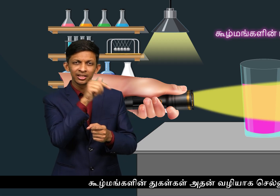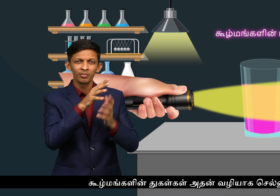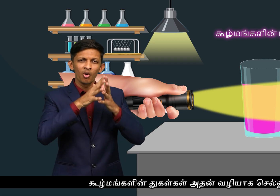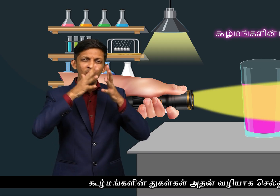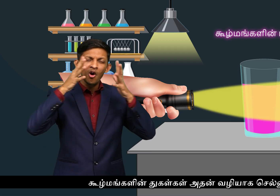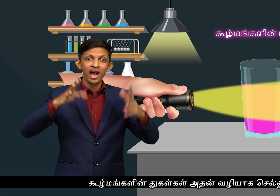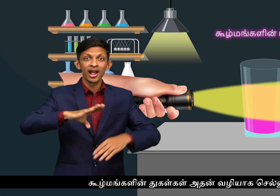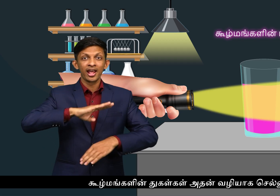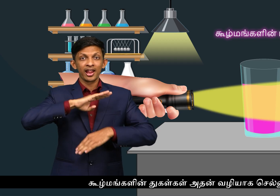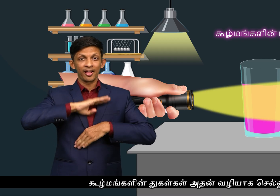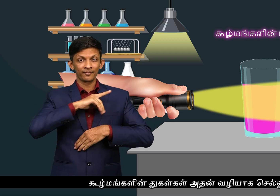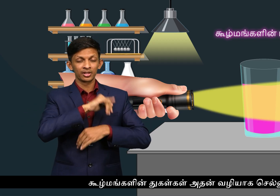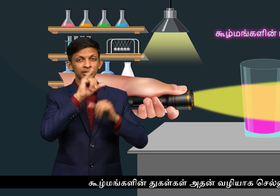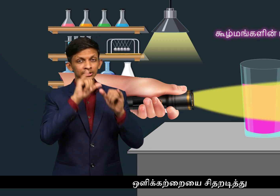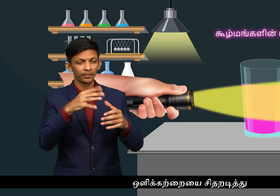வழியாக செல்லும்போது